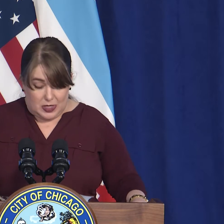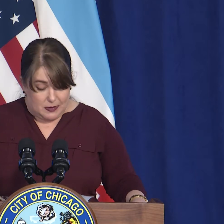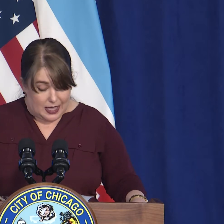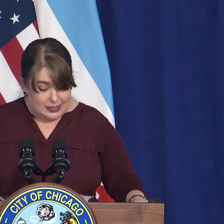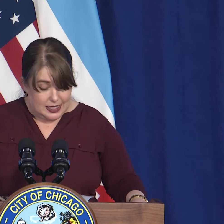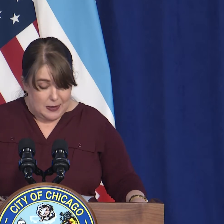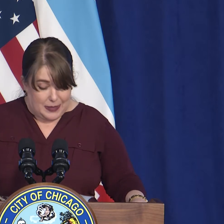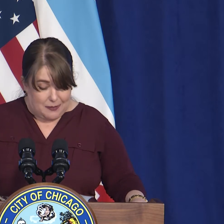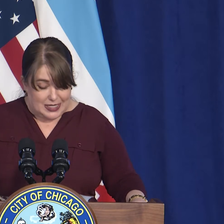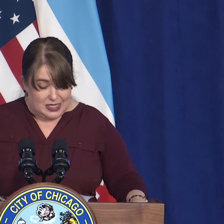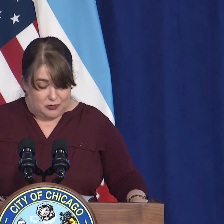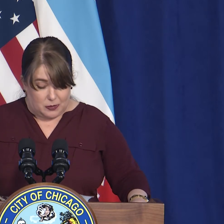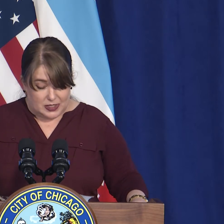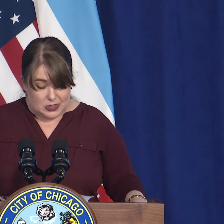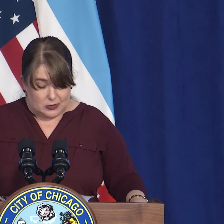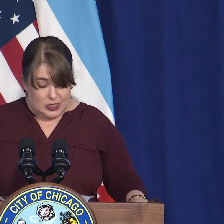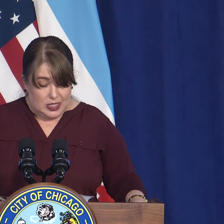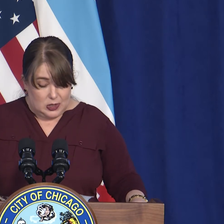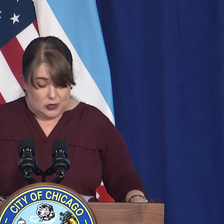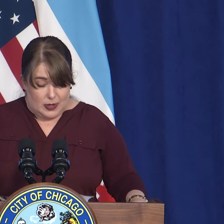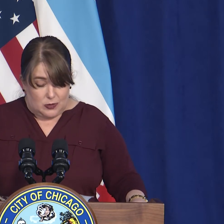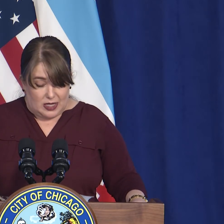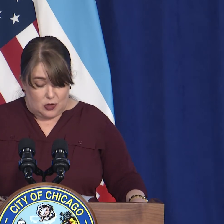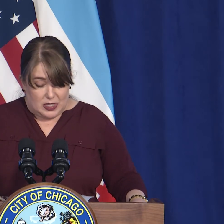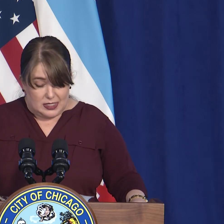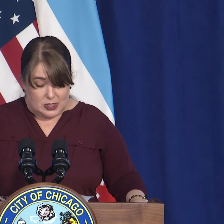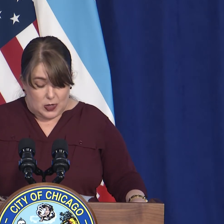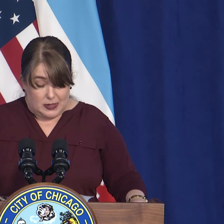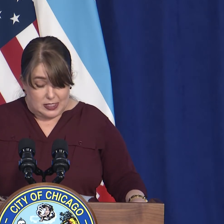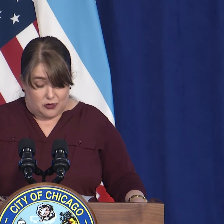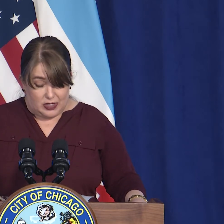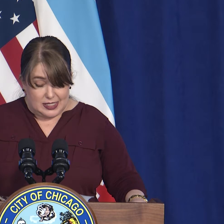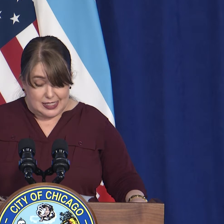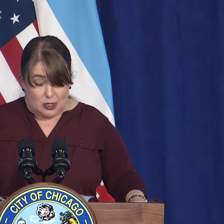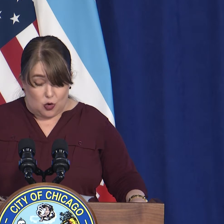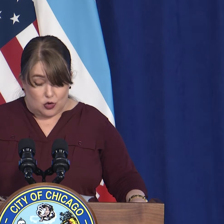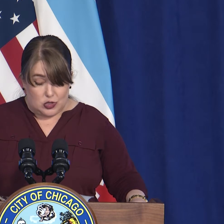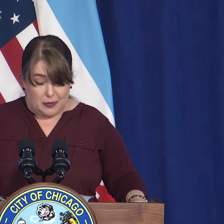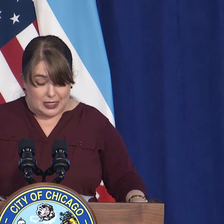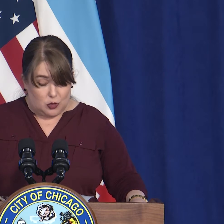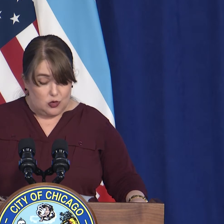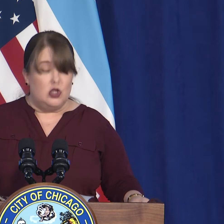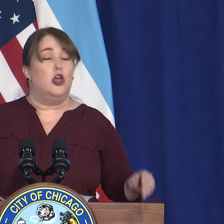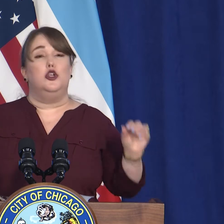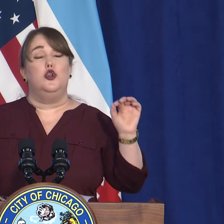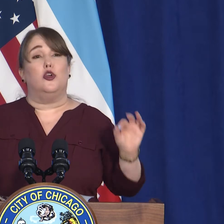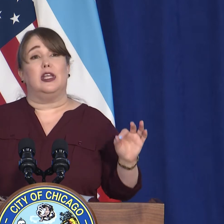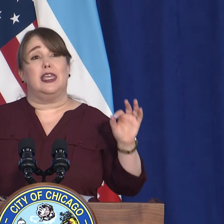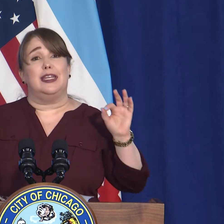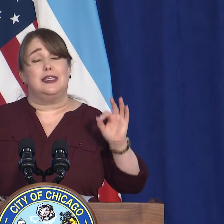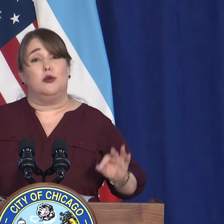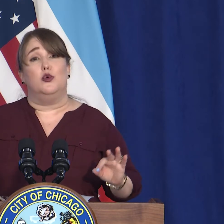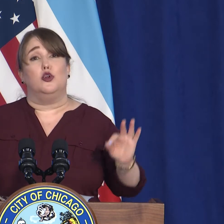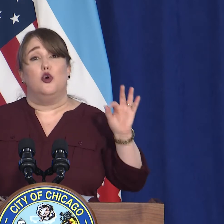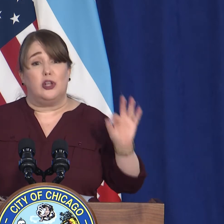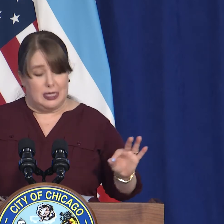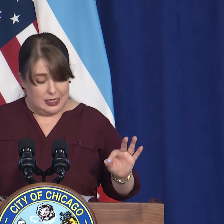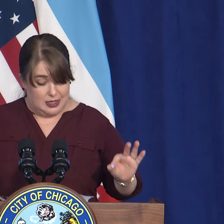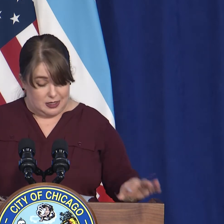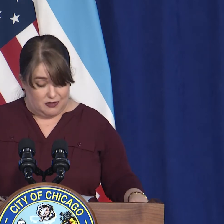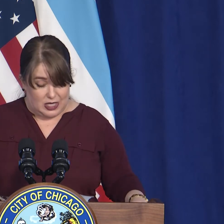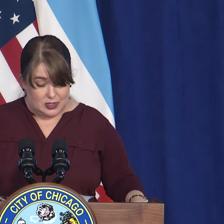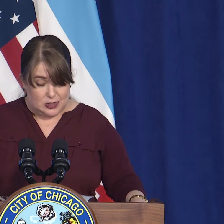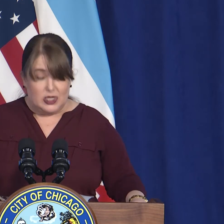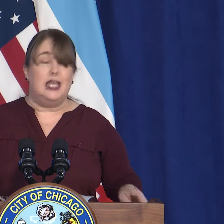chicago.gov// covidvax para más información. Toda vacuna de COVID-19 se ofrece sin costo para todos, no requiere seguro, no